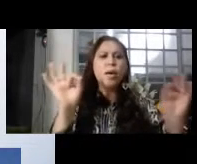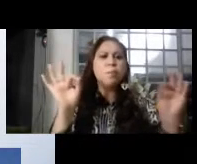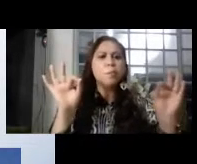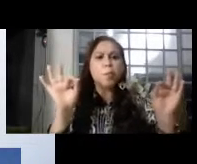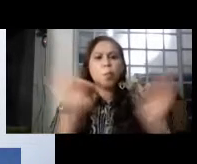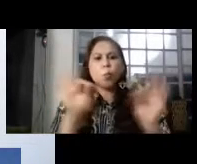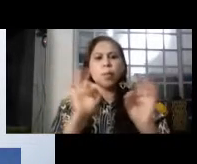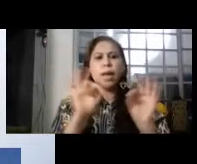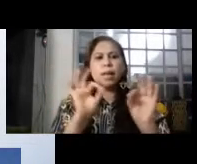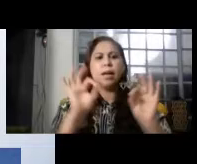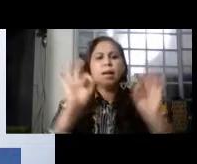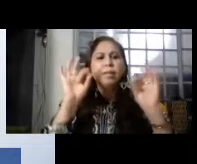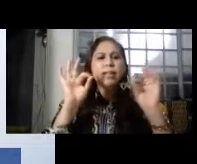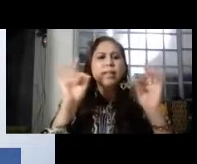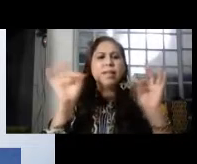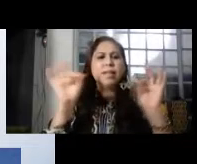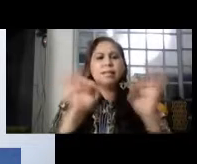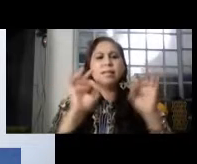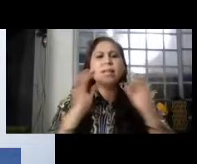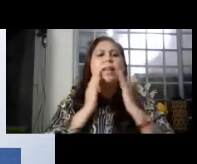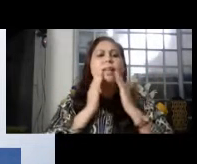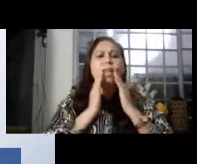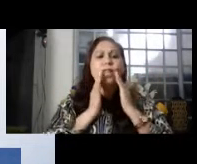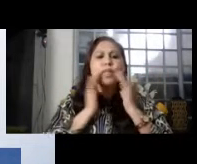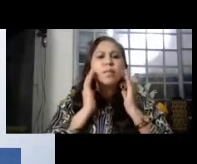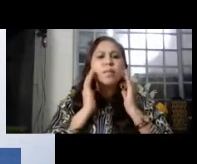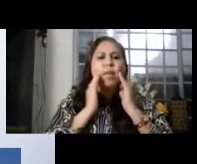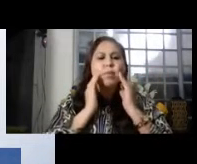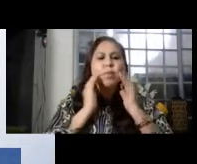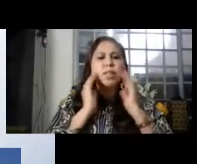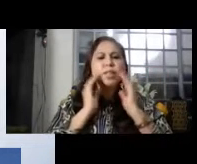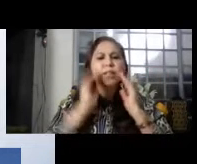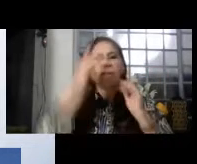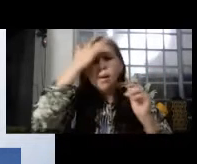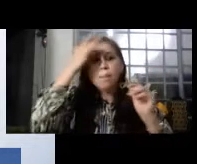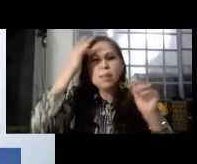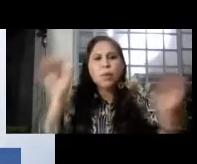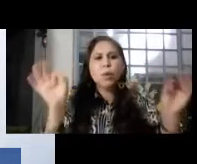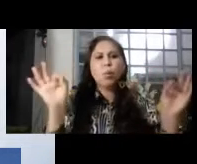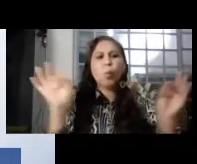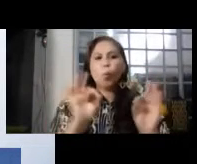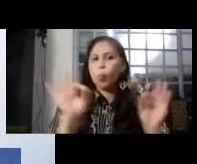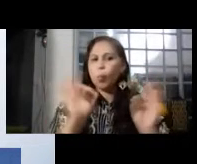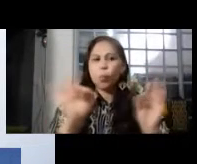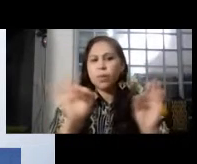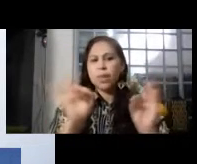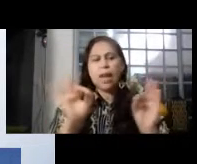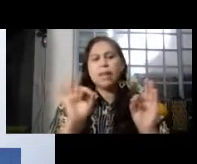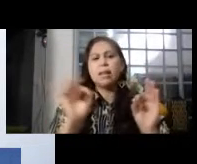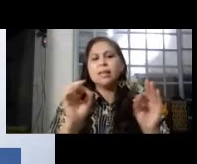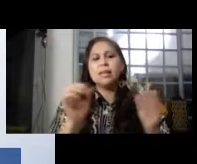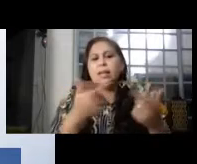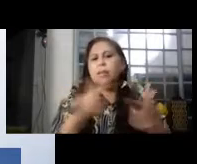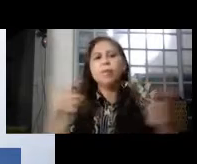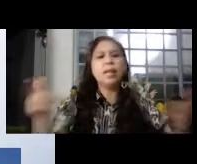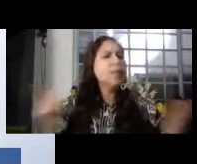pessoa nada. Quando se trata desse nada, aí tem a sucção das bochechas. Pessoa nada,